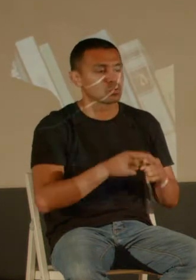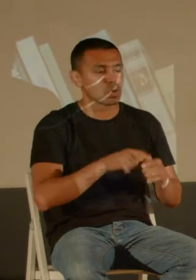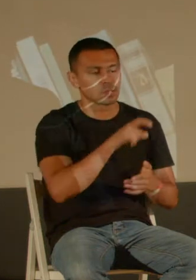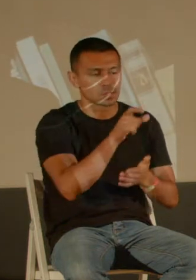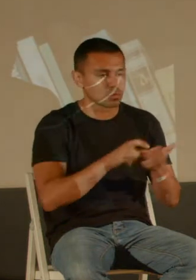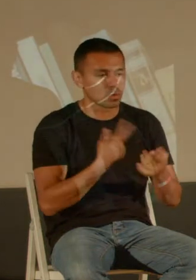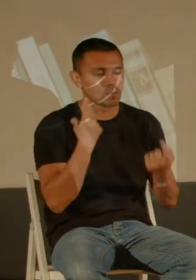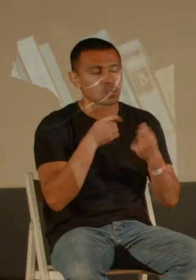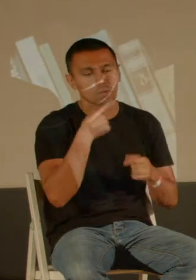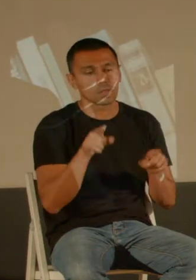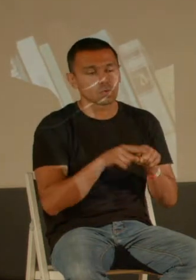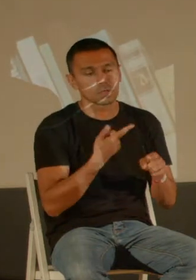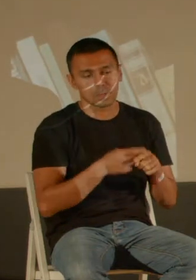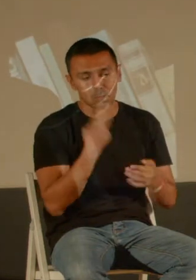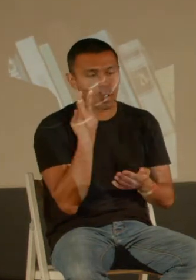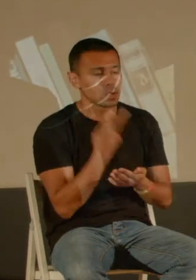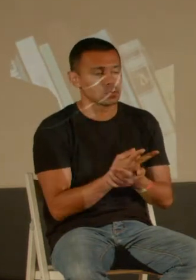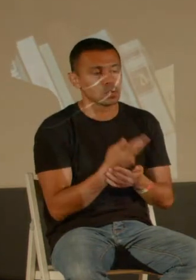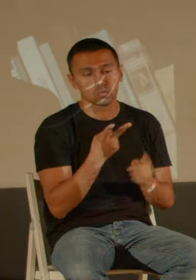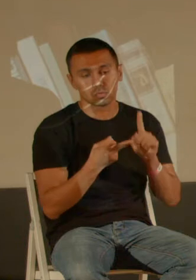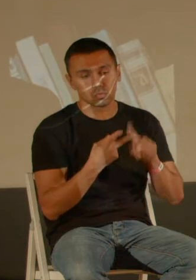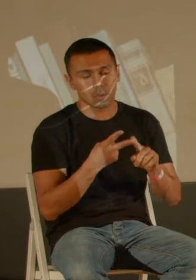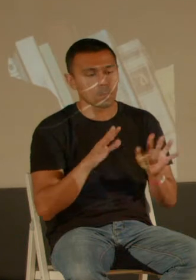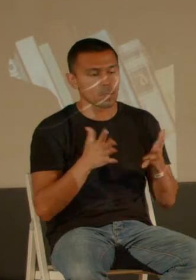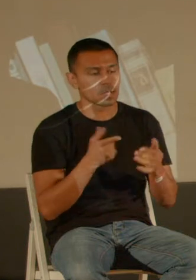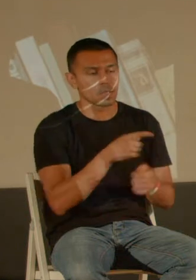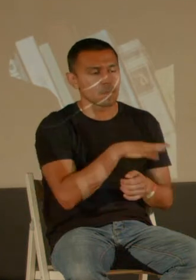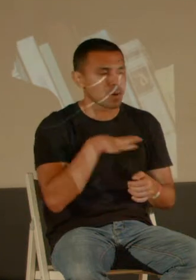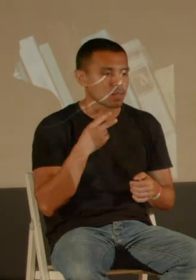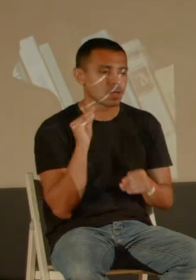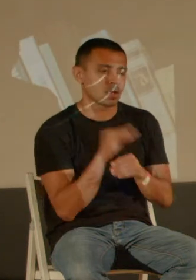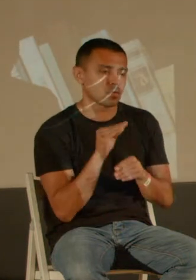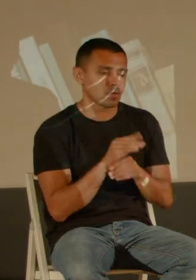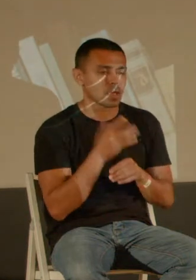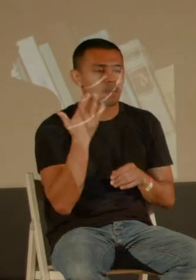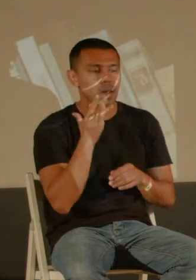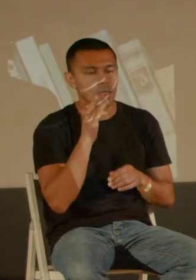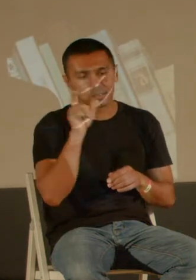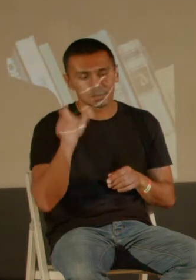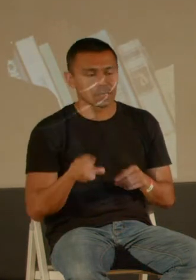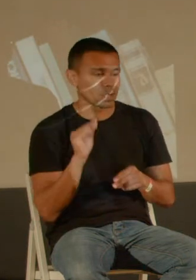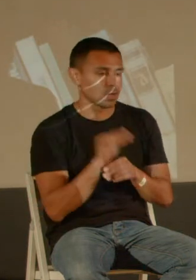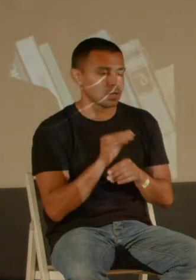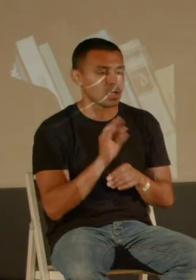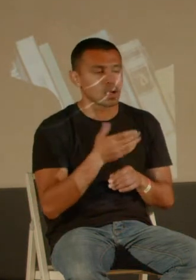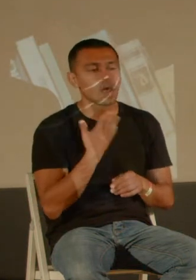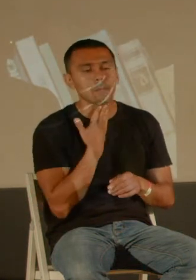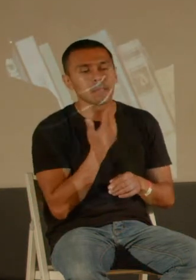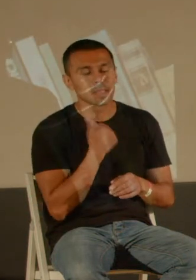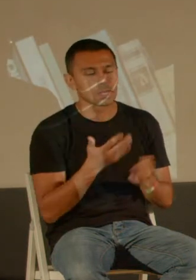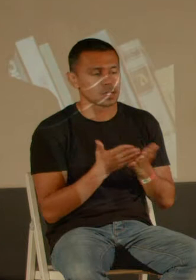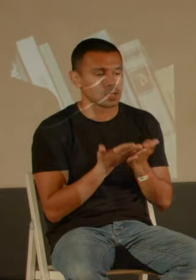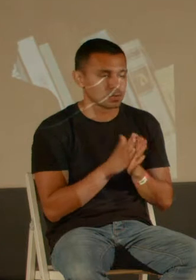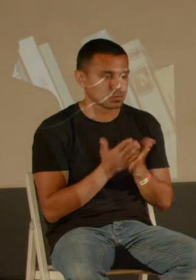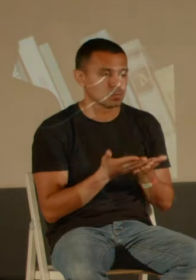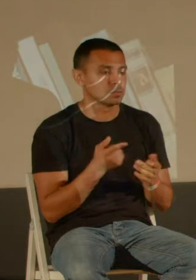ту інформацію говорить, також це показує. І другий момент, за який її багато критикували американські критики, як «Апетити» книжку, так і